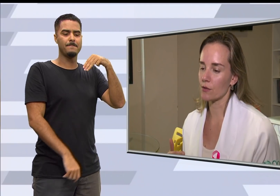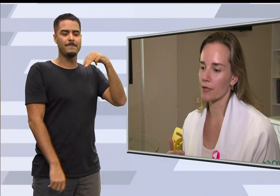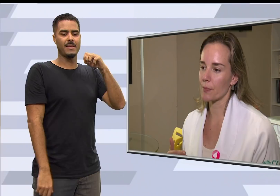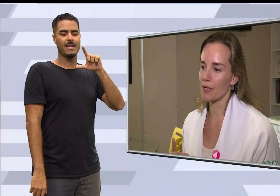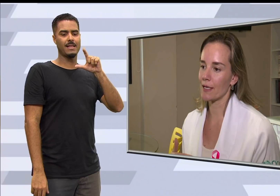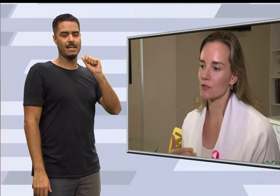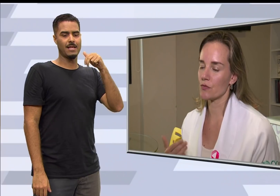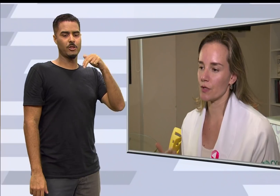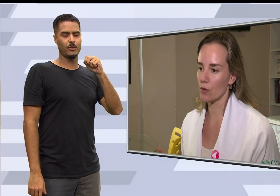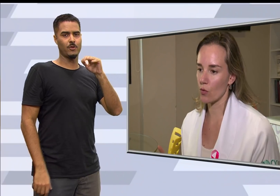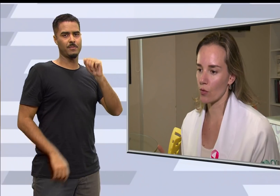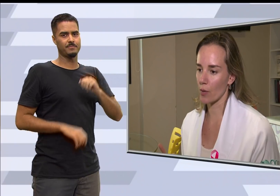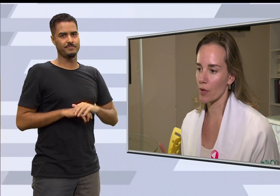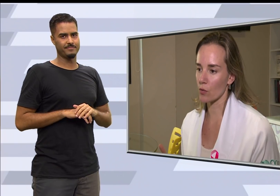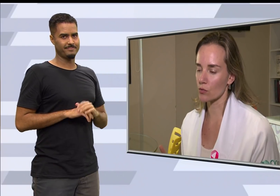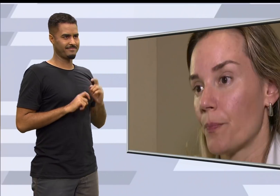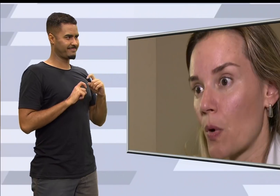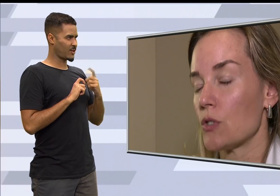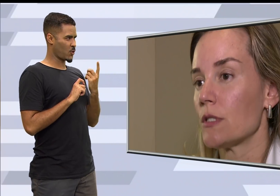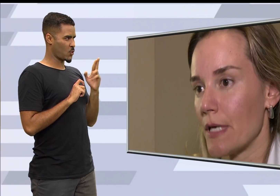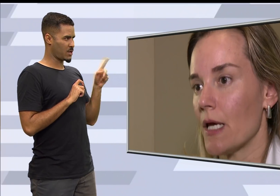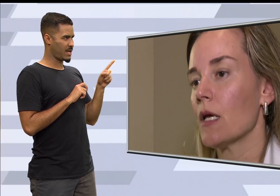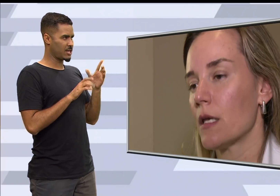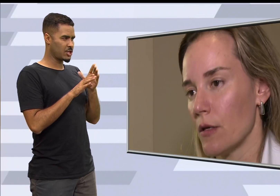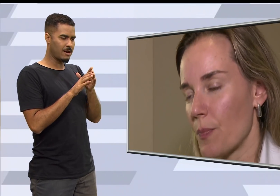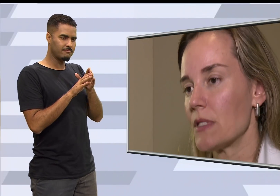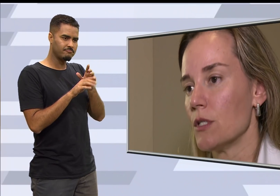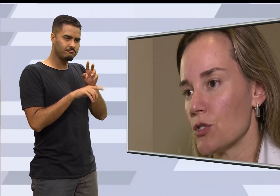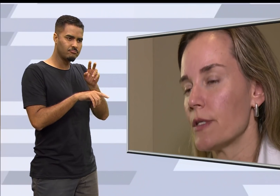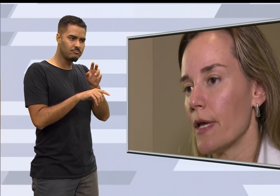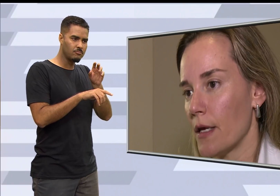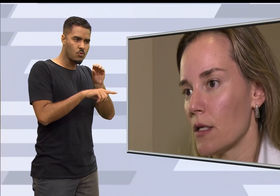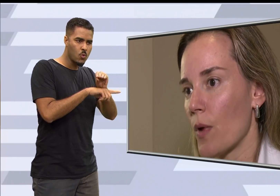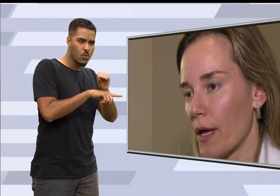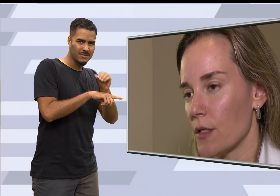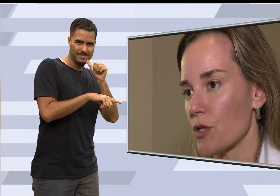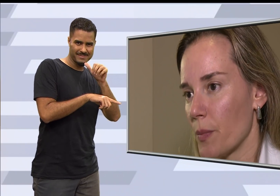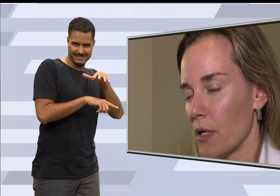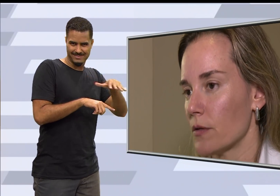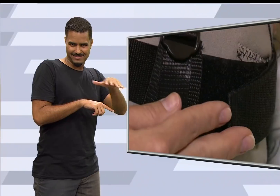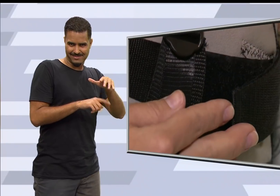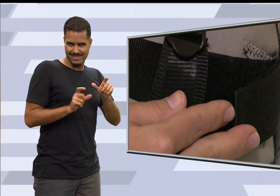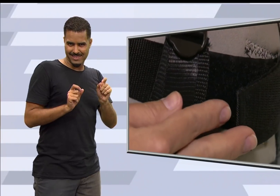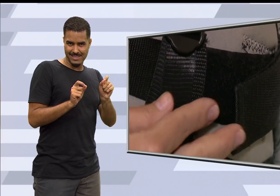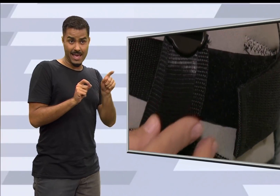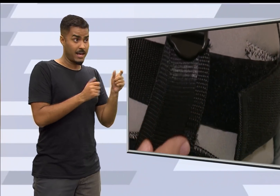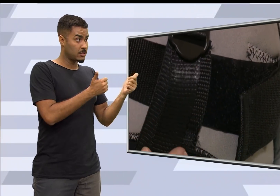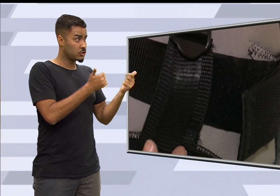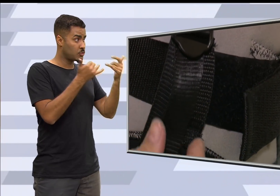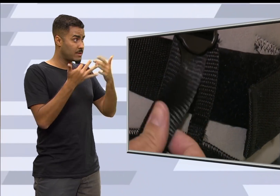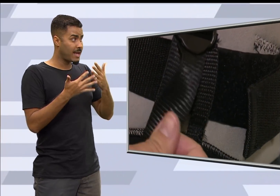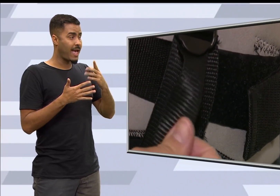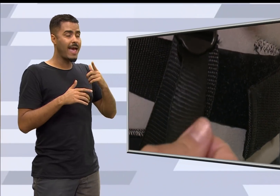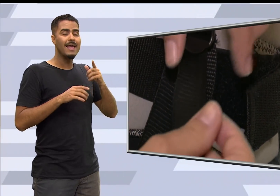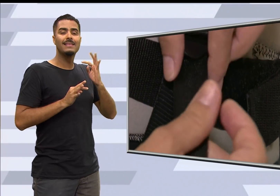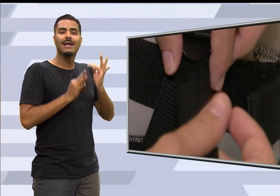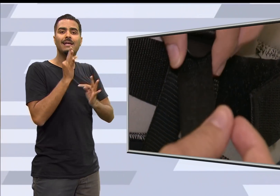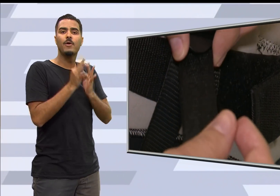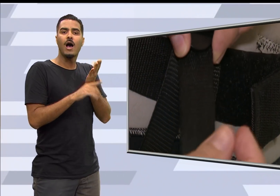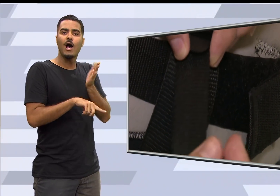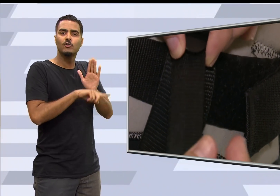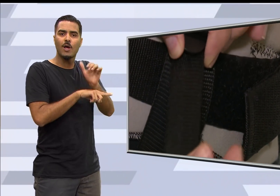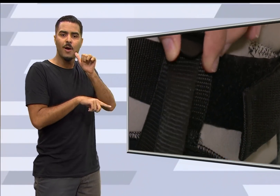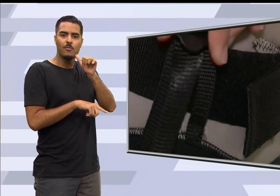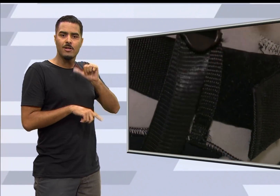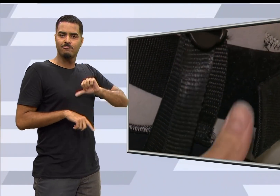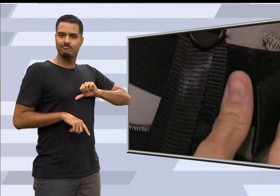algumas pacientes com câncer de mama. Ela fala sobre um tratamento que tem ajudado as mulheres a manter a autoestima e enfrentar